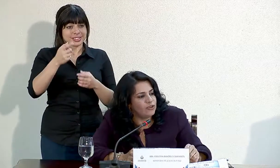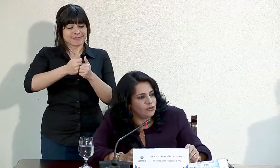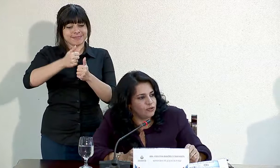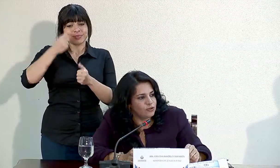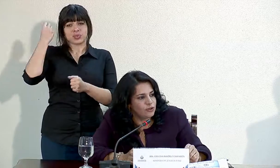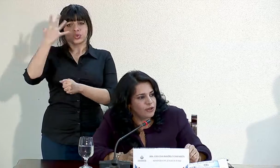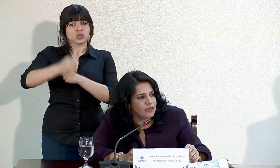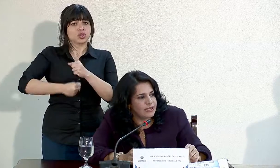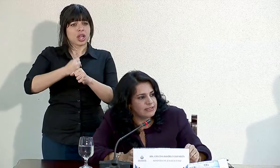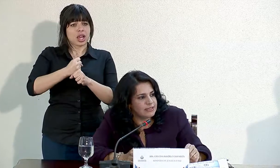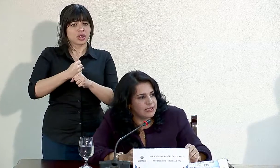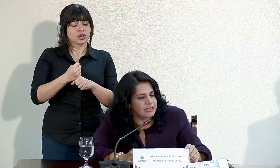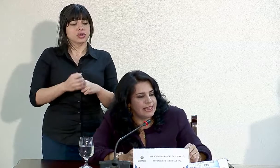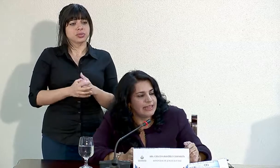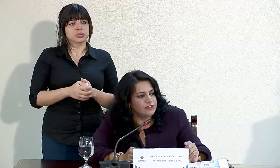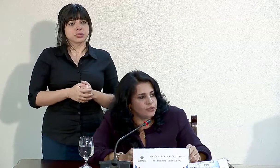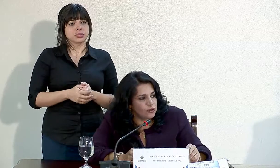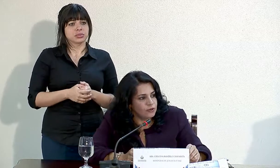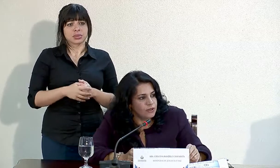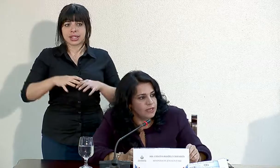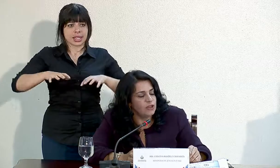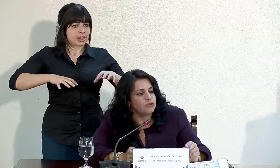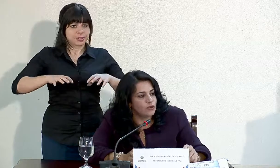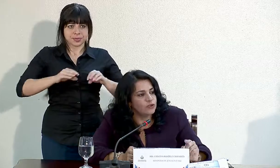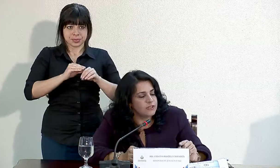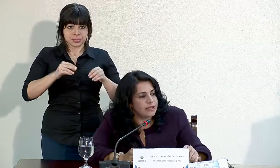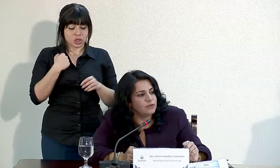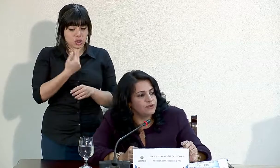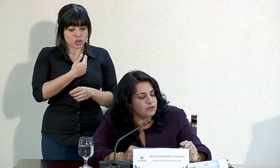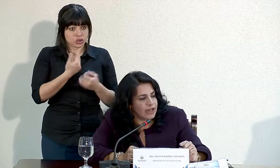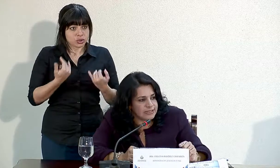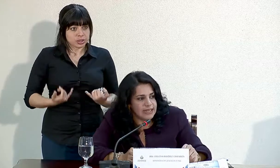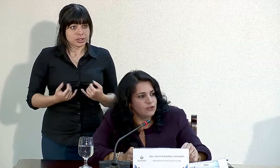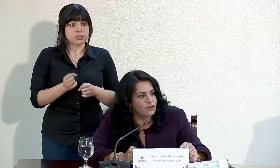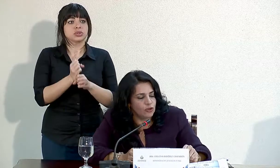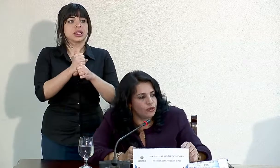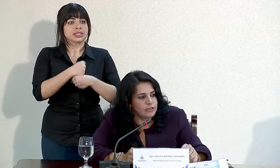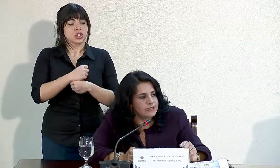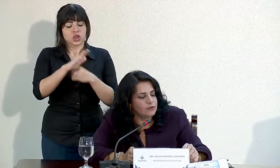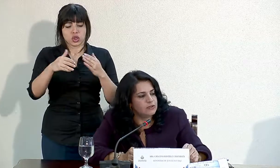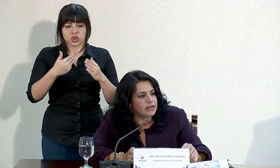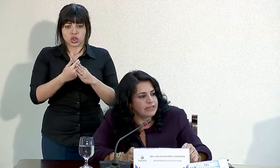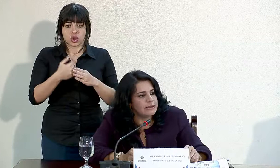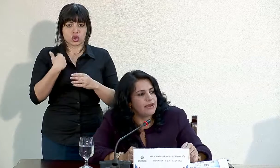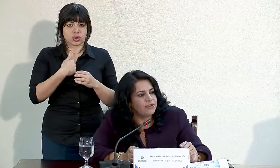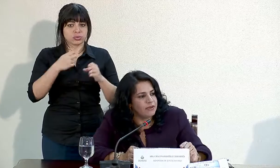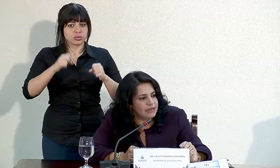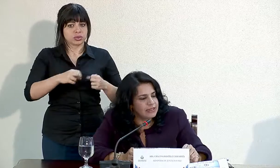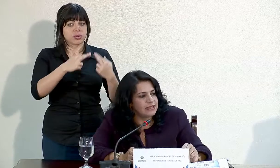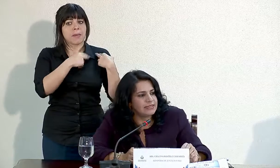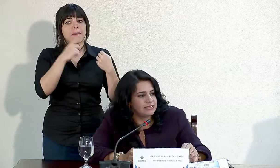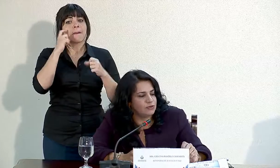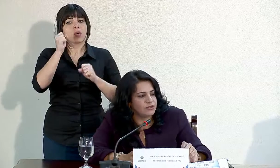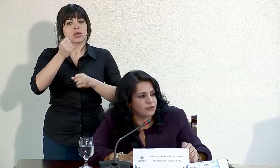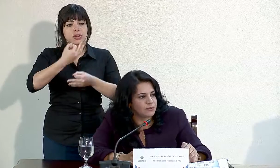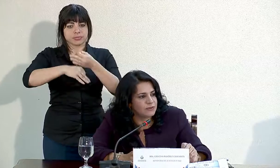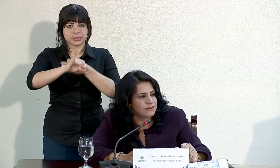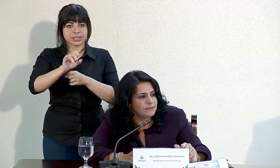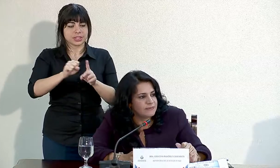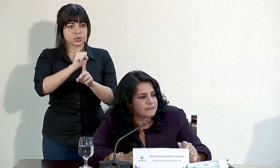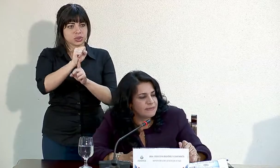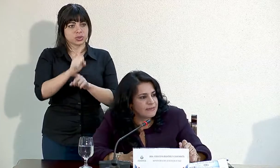de años de inacción y nosotros estamos haciendo todo lo que está a nuestro alcance para revertir esta